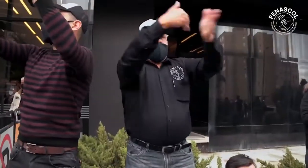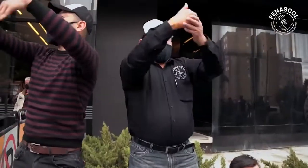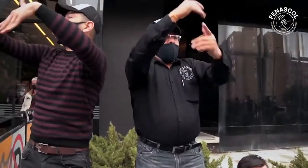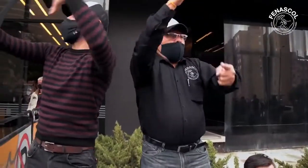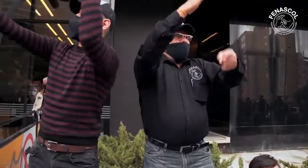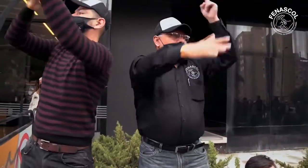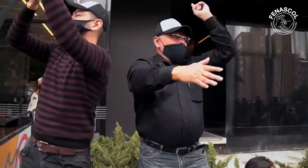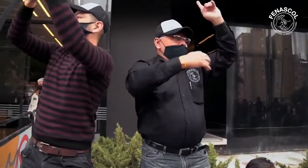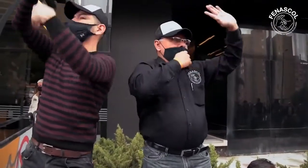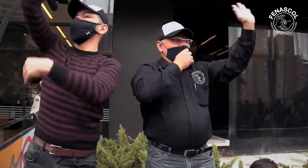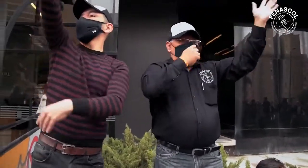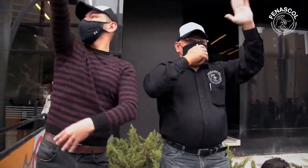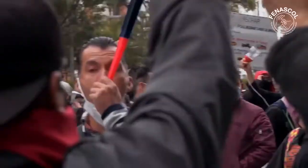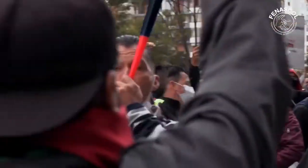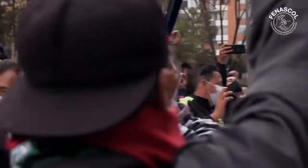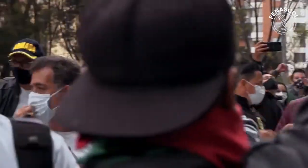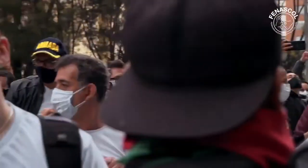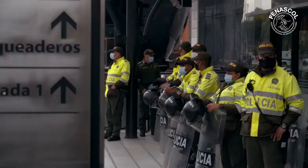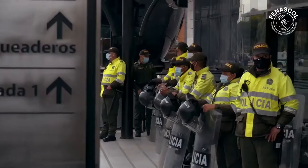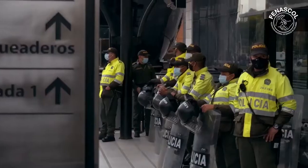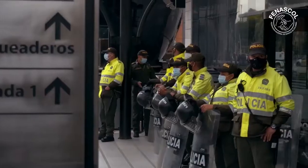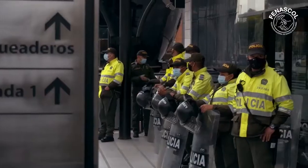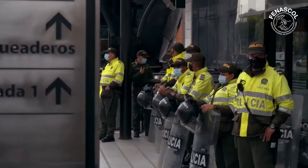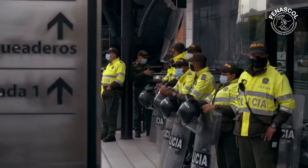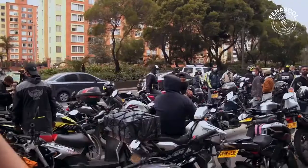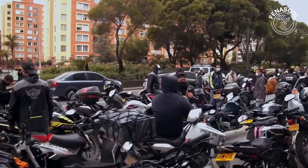el 5 de abril. No lo vamos a hacer.